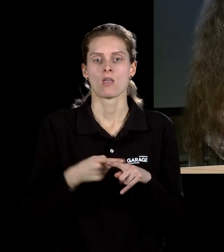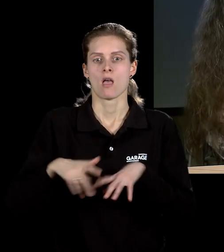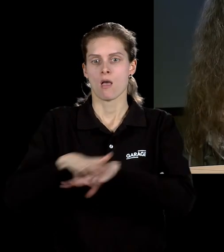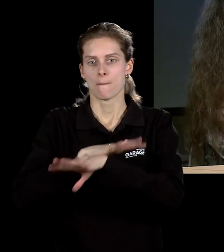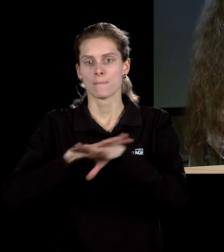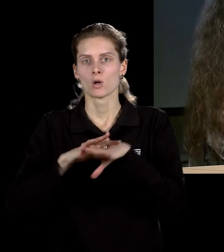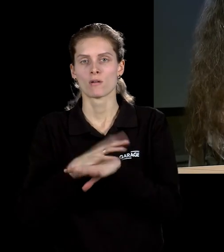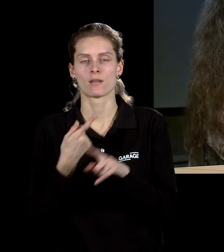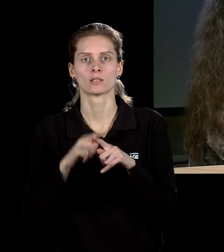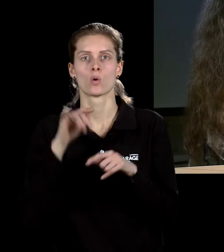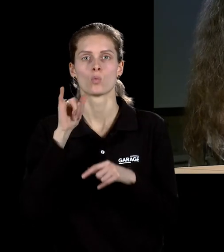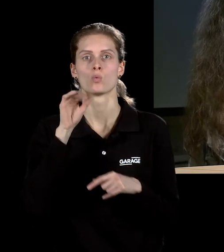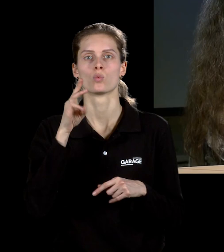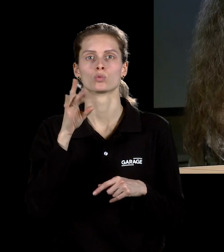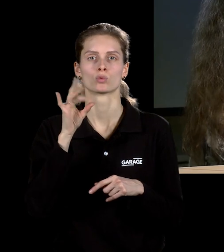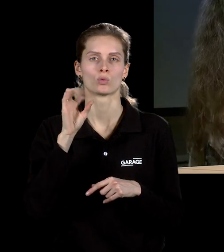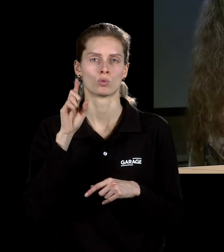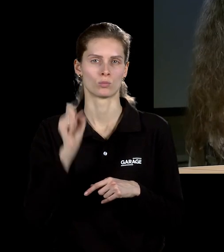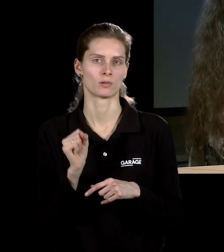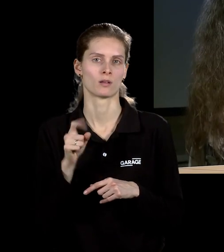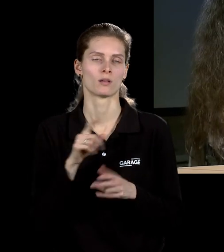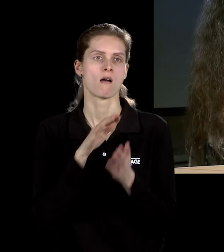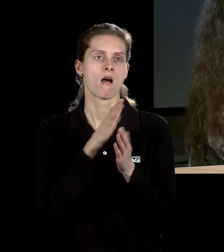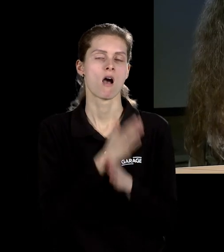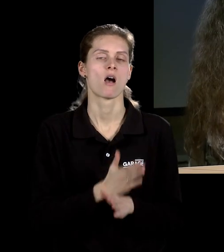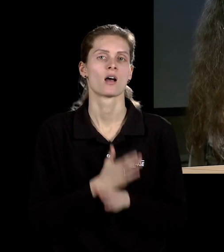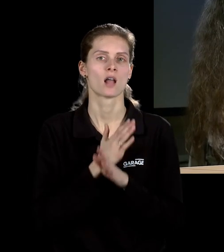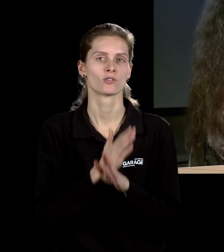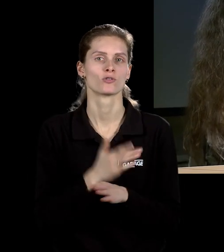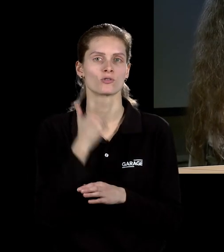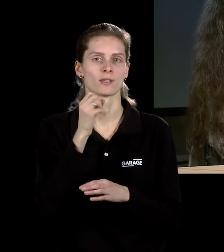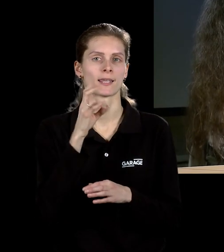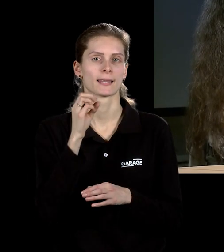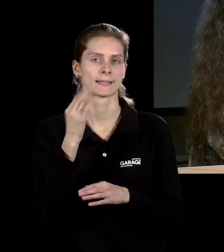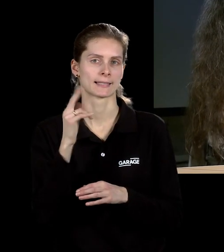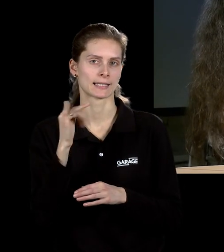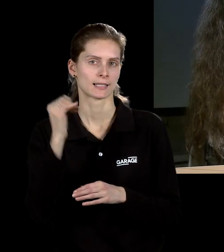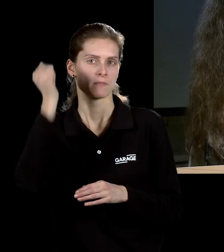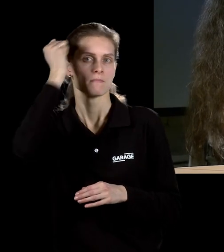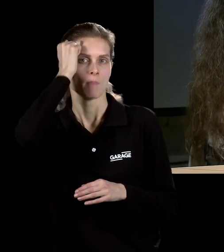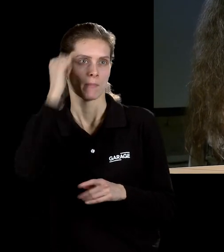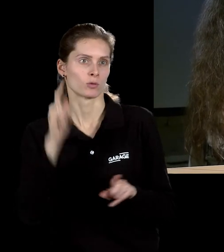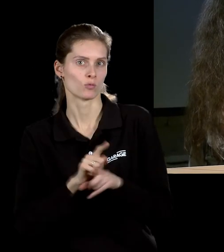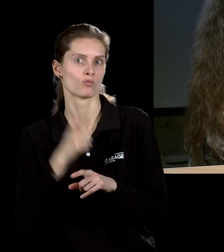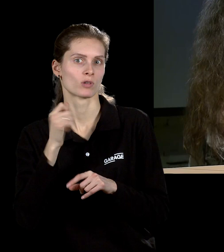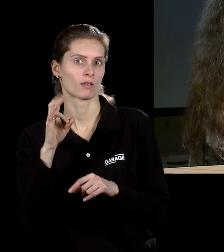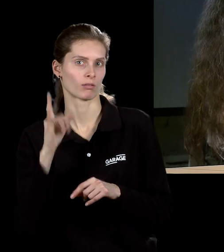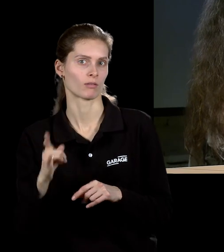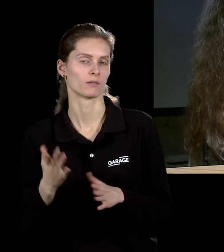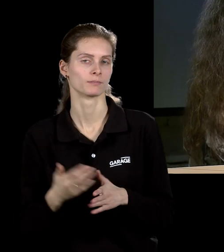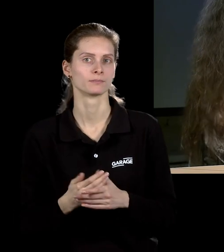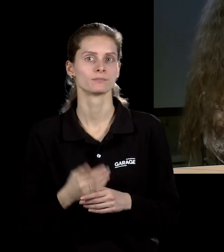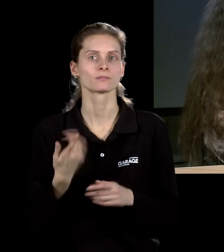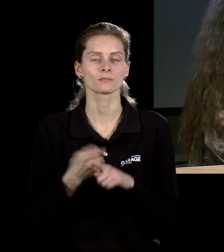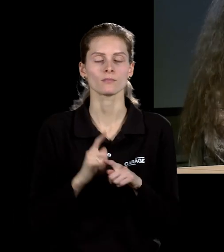бы утробой, в которой ты оказываешься, и хранилищем вот этой самой генетической телесной памяти, которая уже совершенно не является памятью